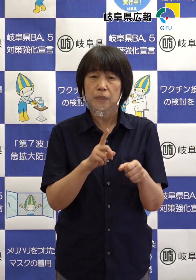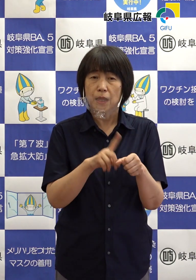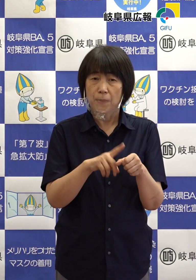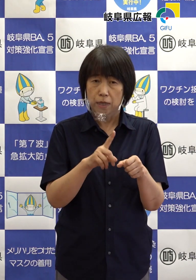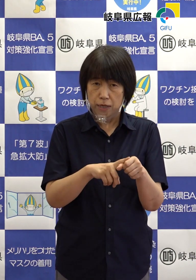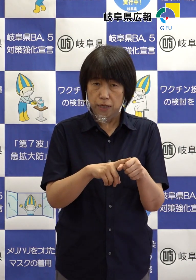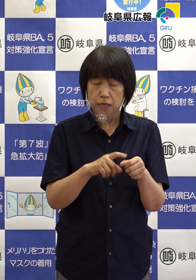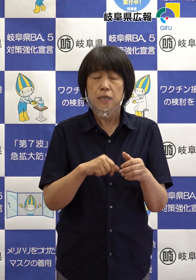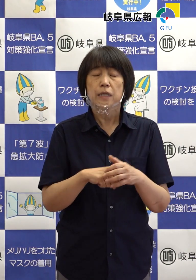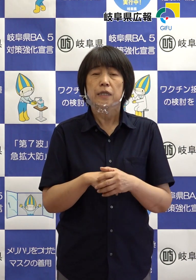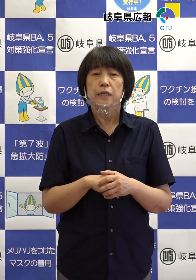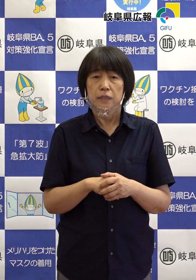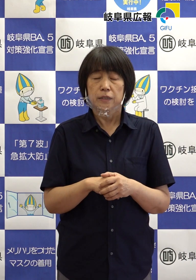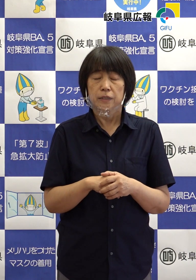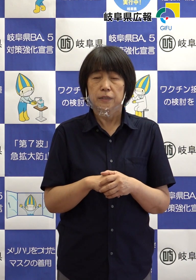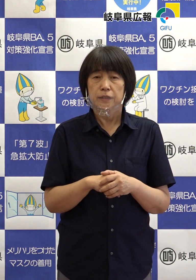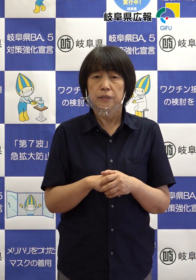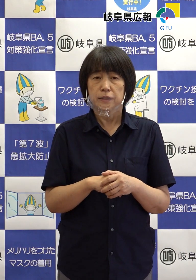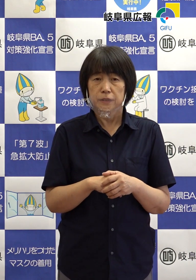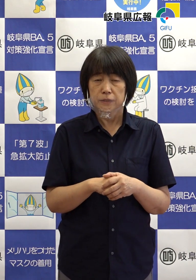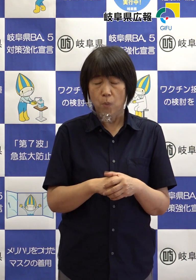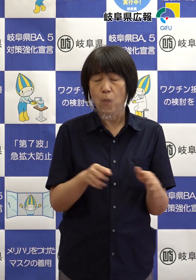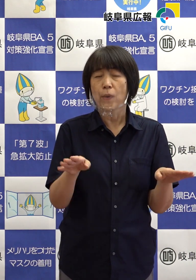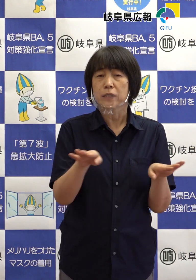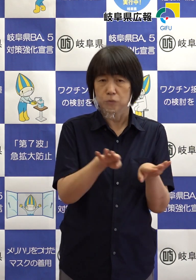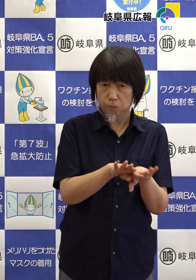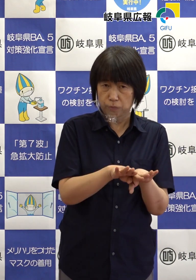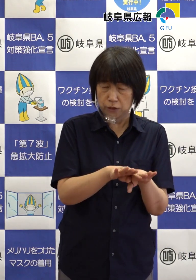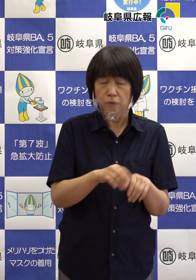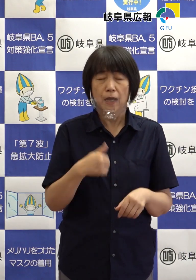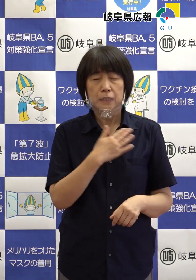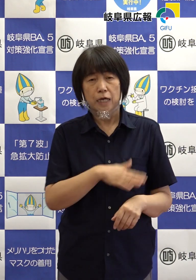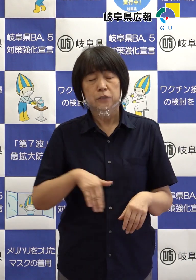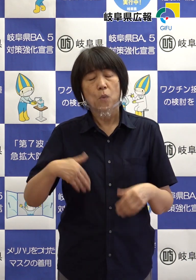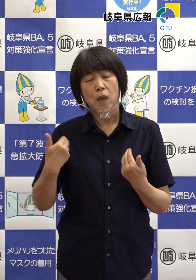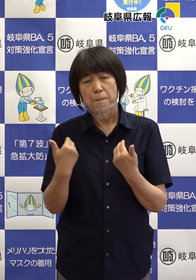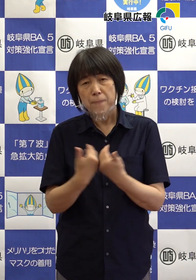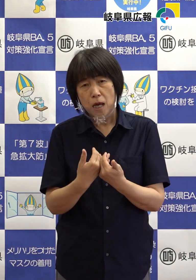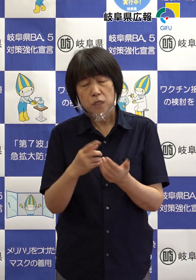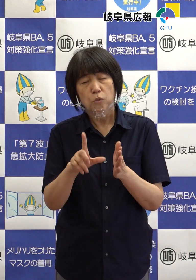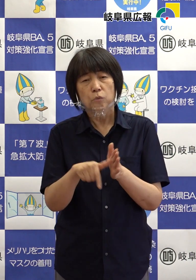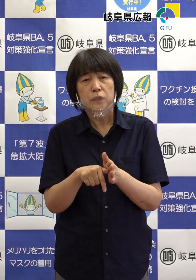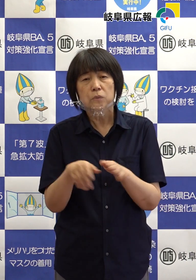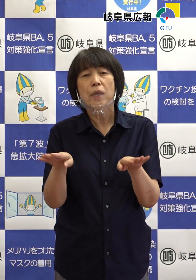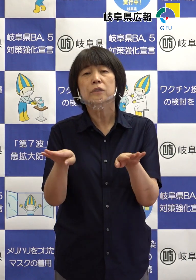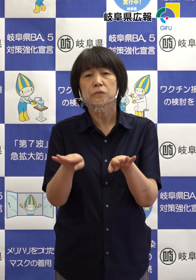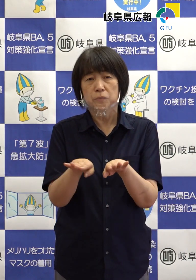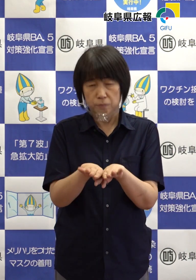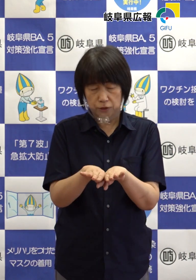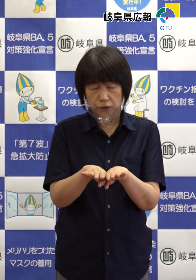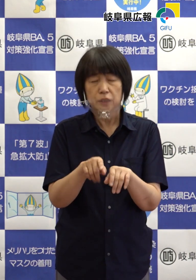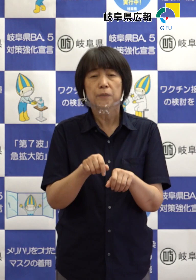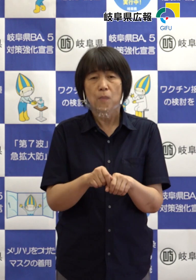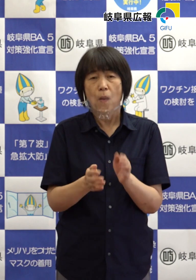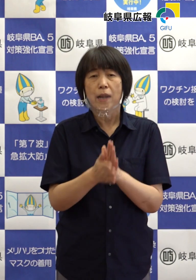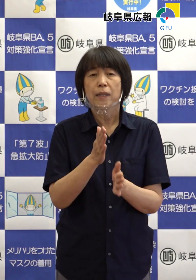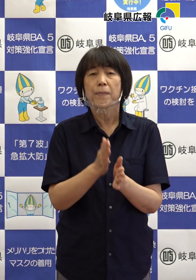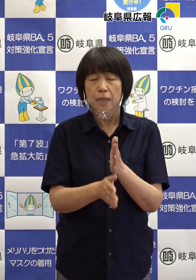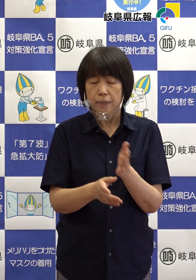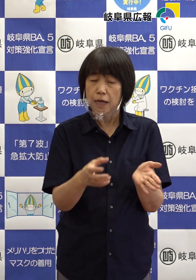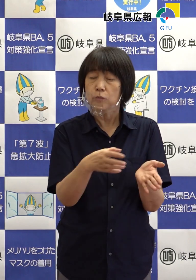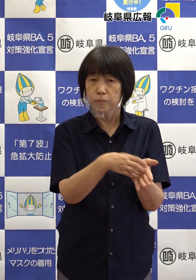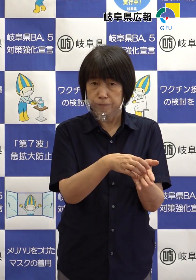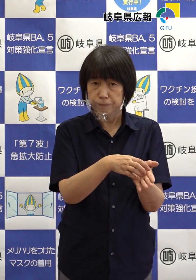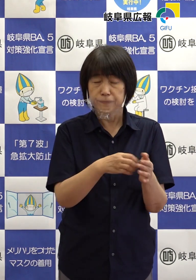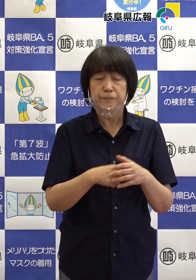ますとか調子が悪ければ休ませるとか1これはまぁ今まで言ってきたことをまあ再確認的に書かせていただきました